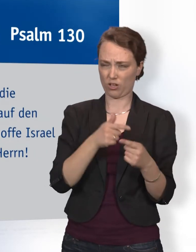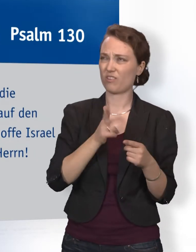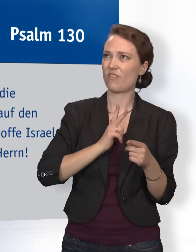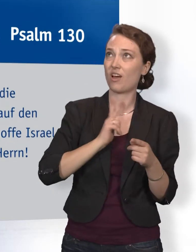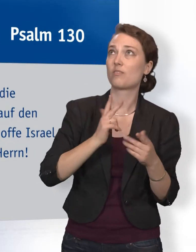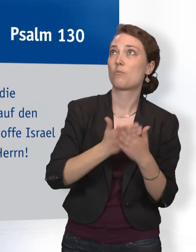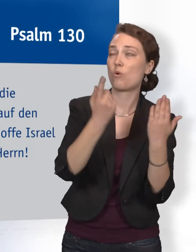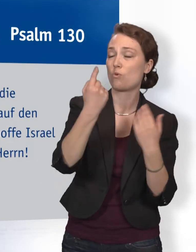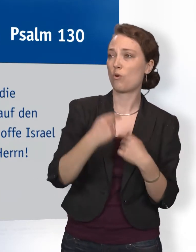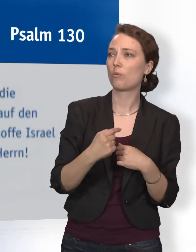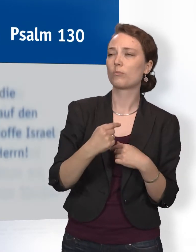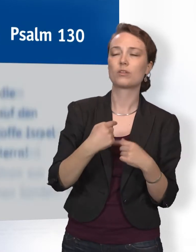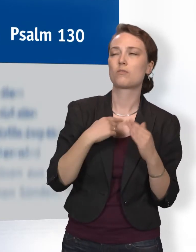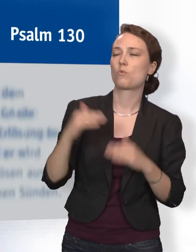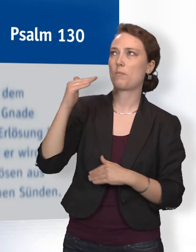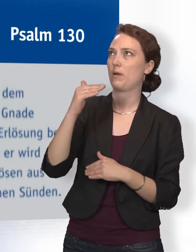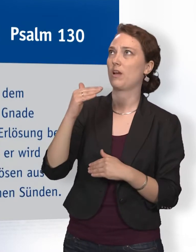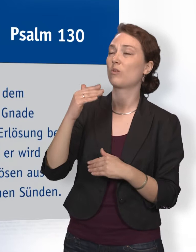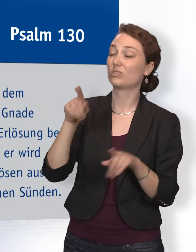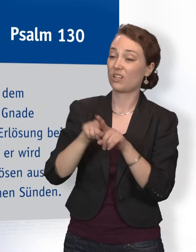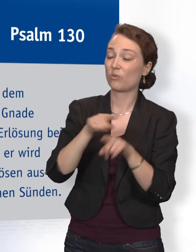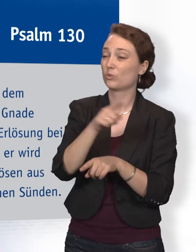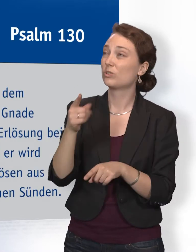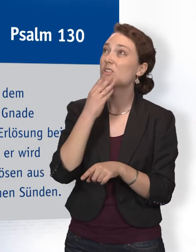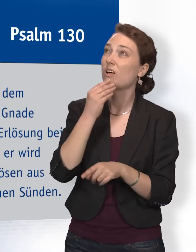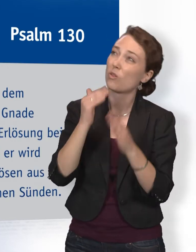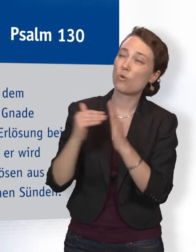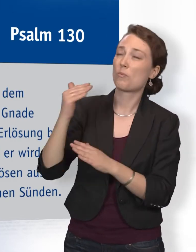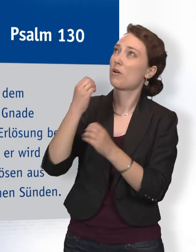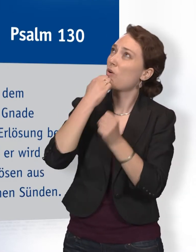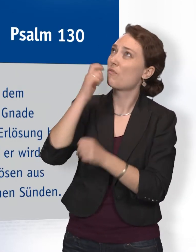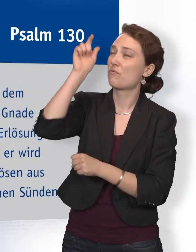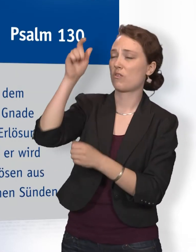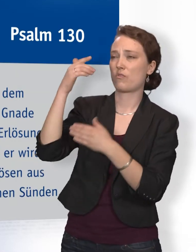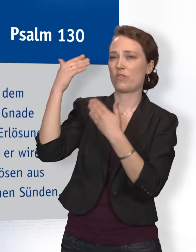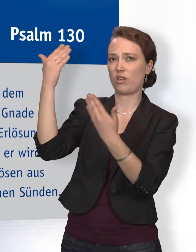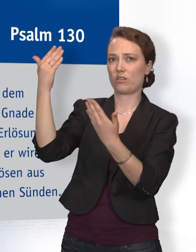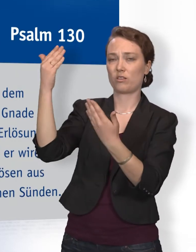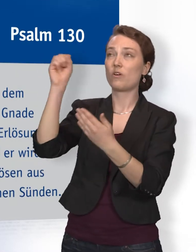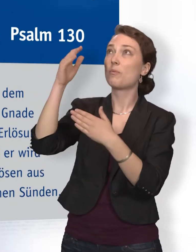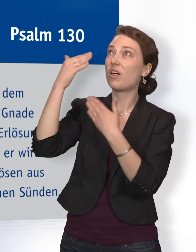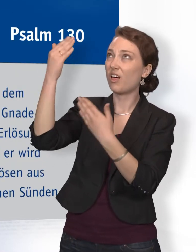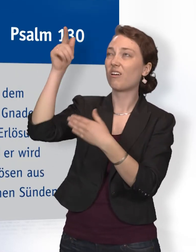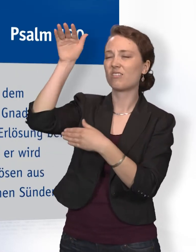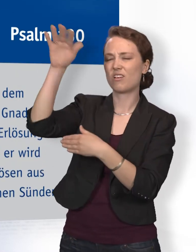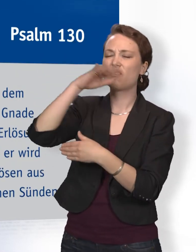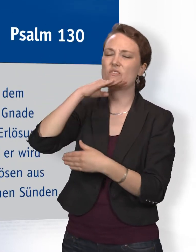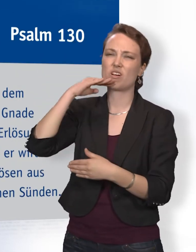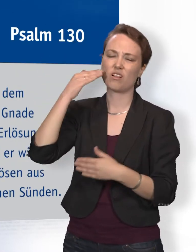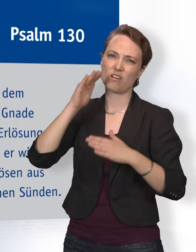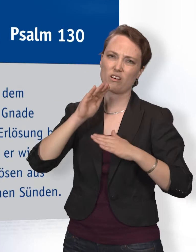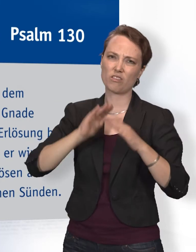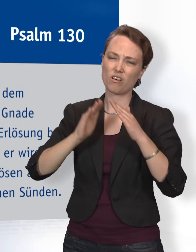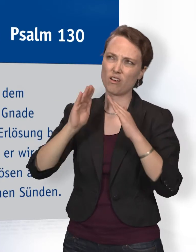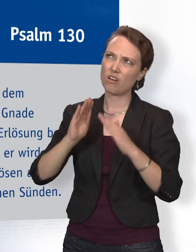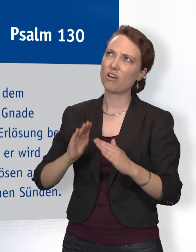hoffe Israel auf den Herrn. Denn bei dem Herrn ist Gnade und viel Erlösung bei ihm.